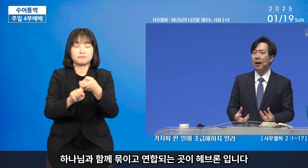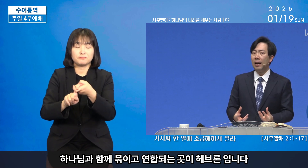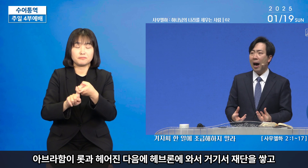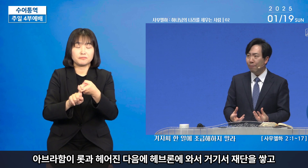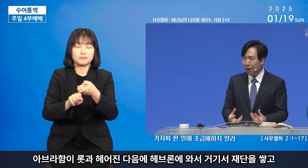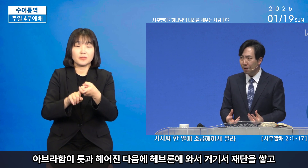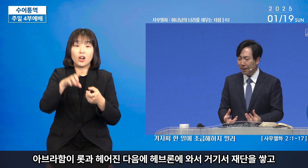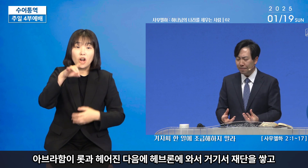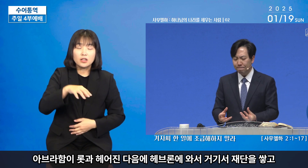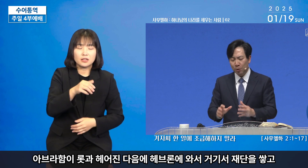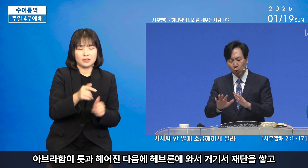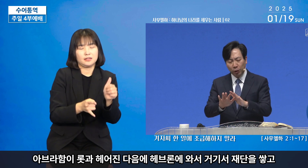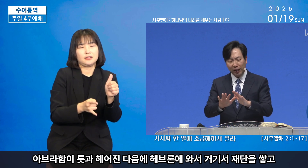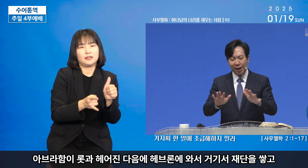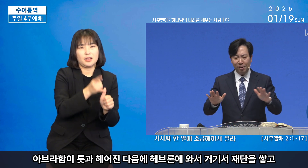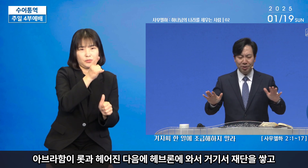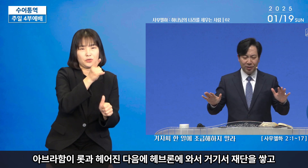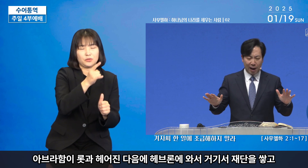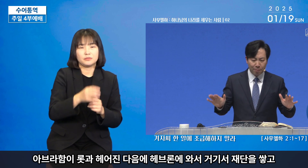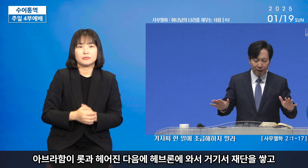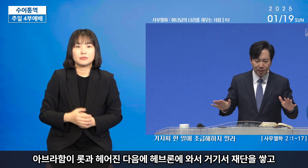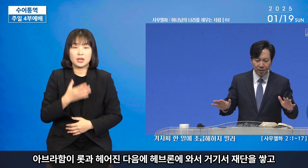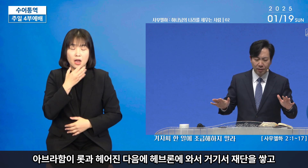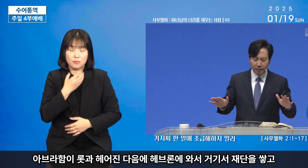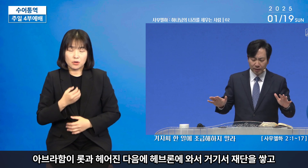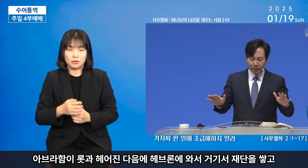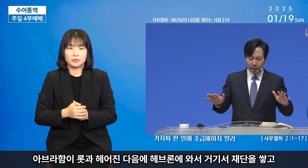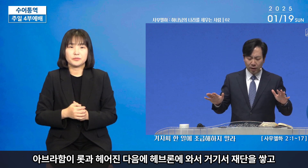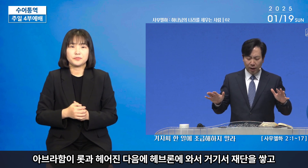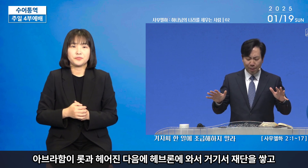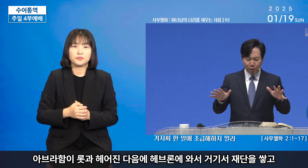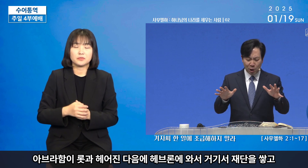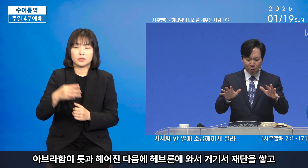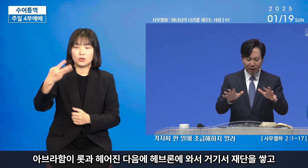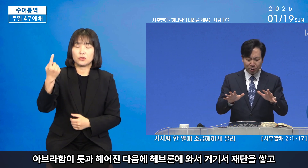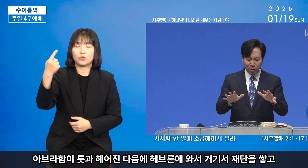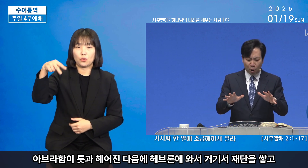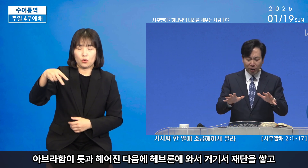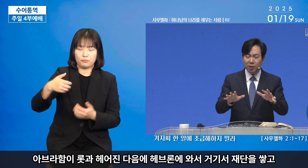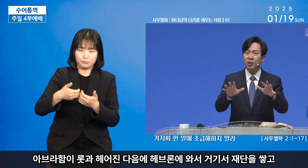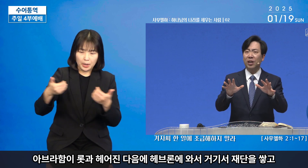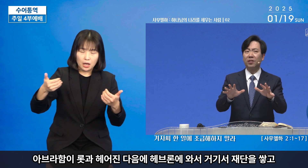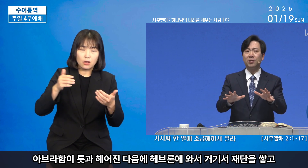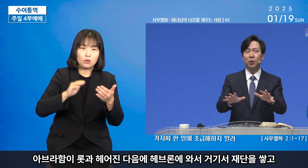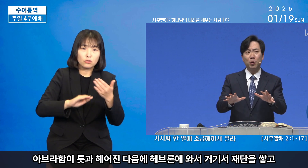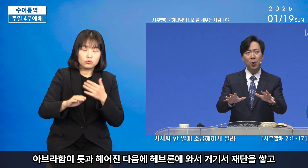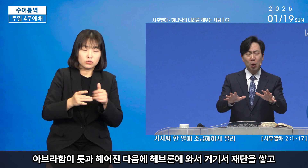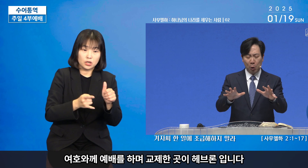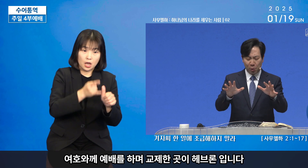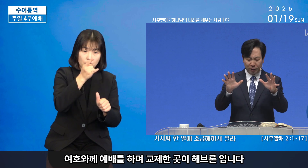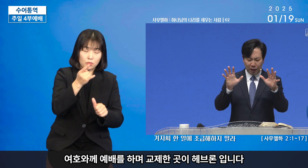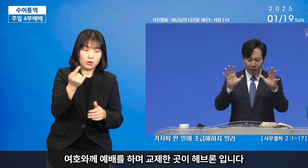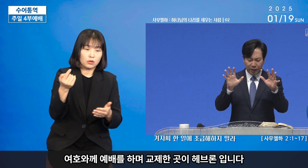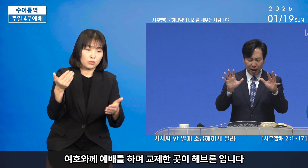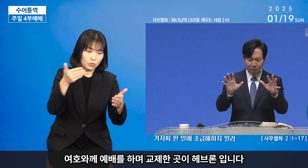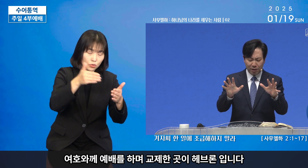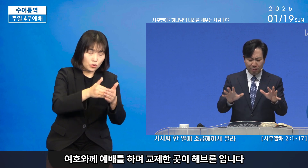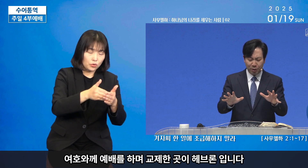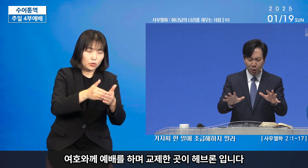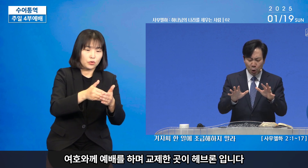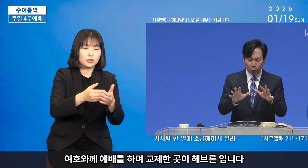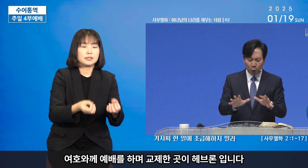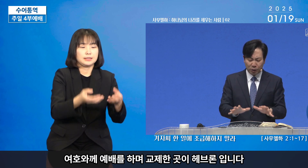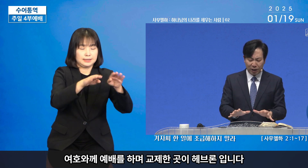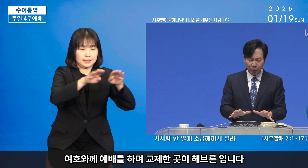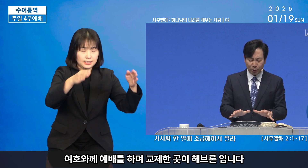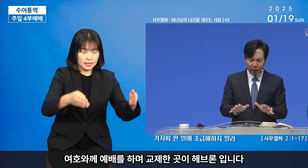헤브론입니다. 아브라함이 롯과 헤어진 다음에 헤브론에 와서 거기서 제단을 쌓고 여호와께 예배를